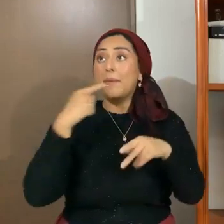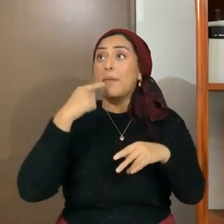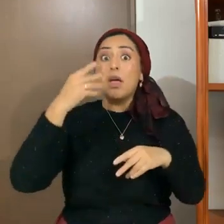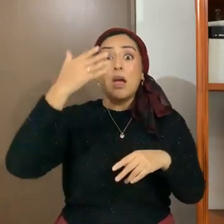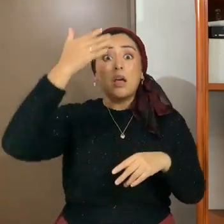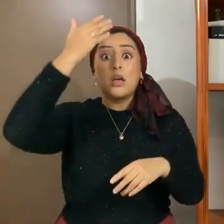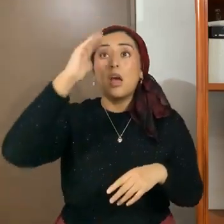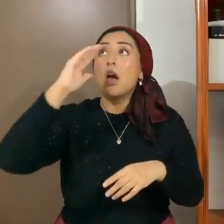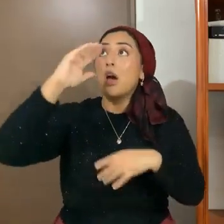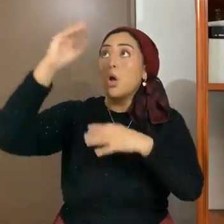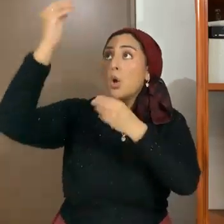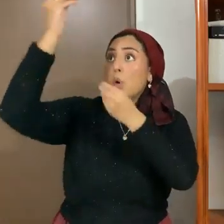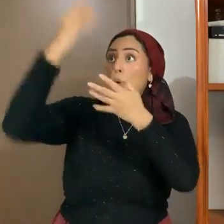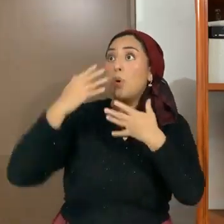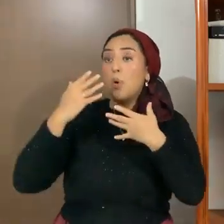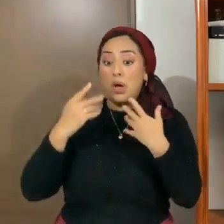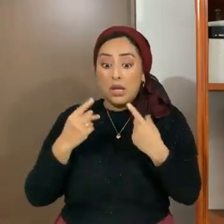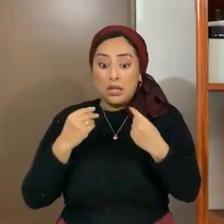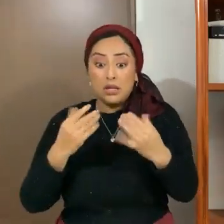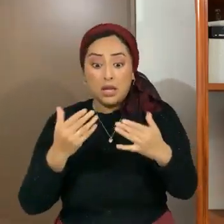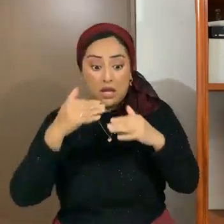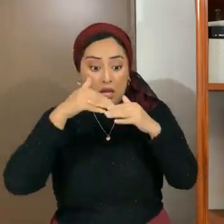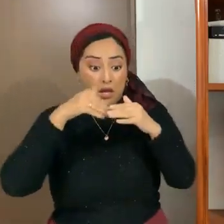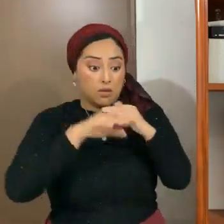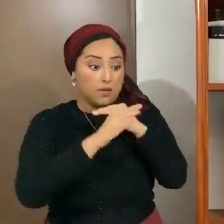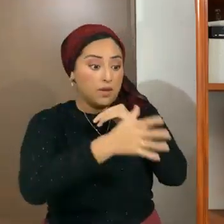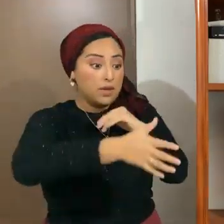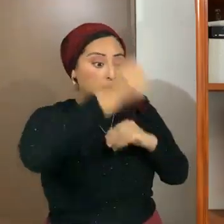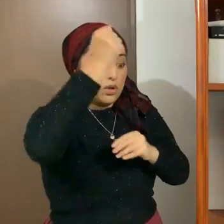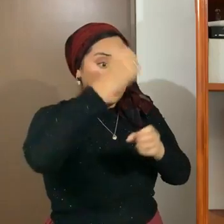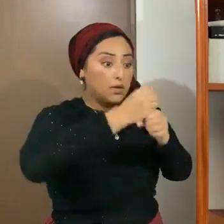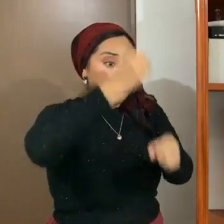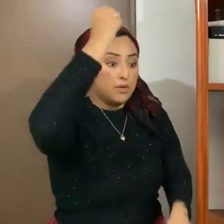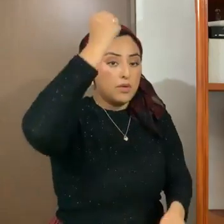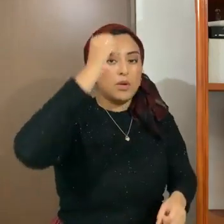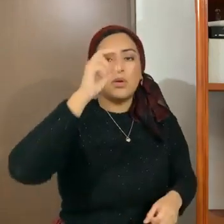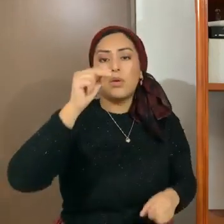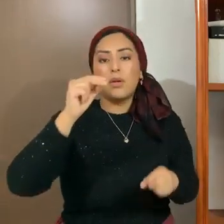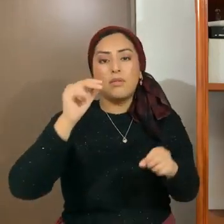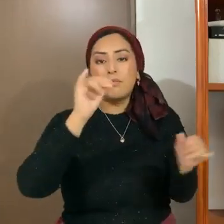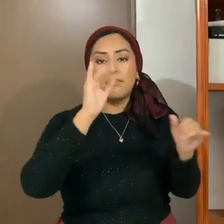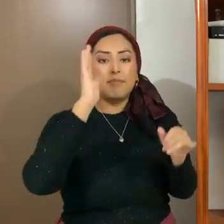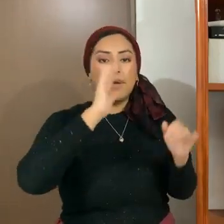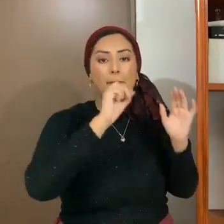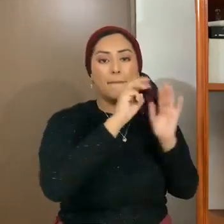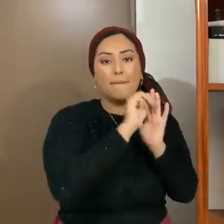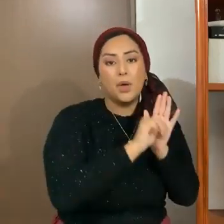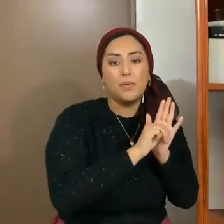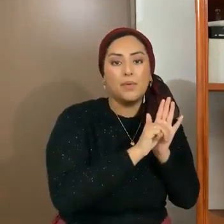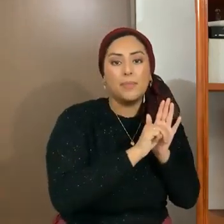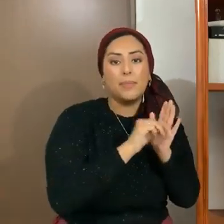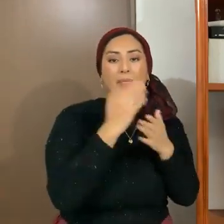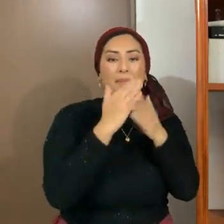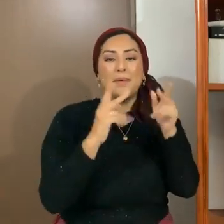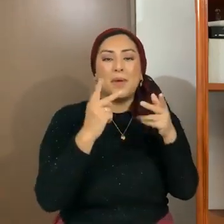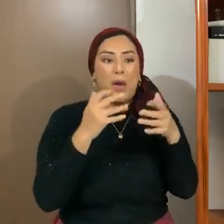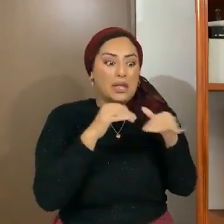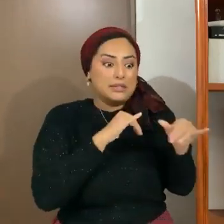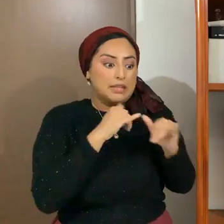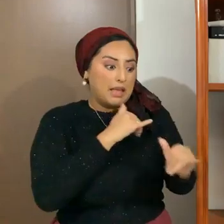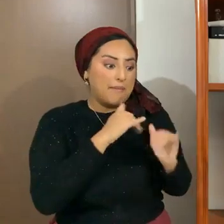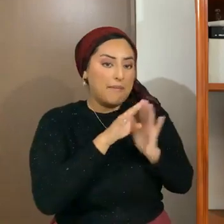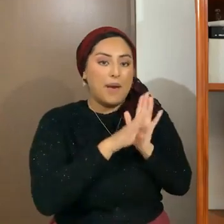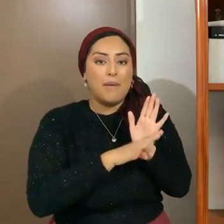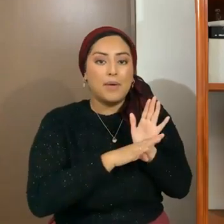que me dijo, haz esto, entra y toma una vara. No, eso fue para Moisés. Quieren copiar, ¿por qué? Porque